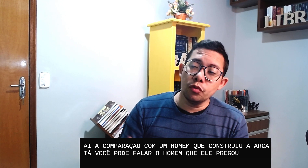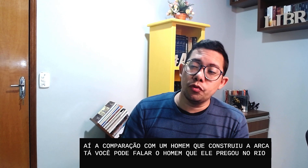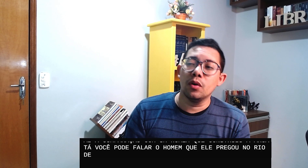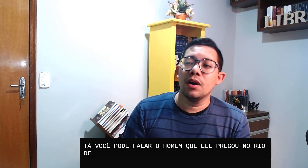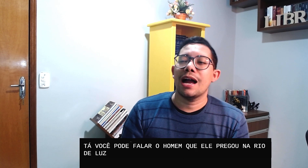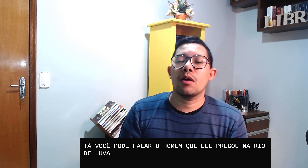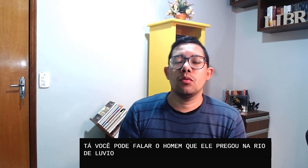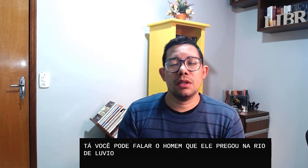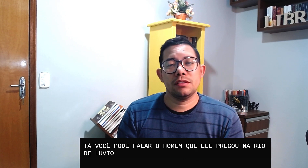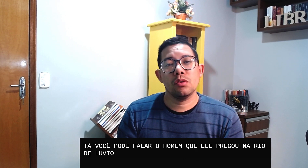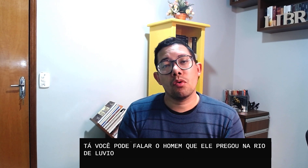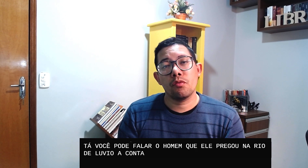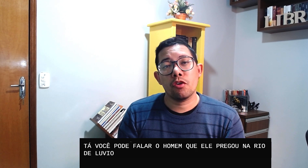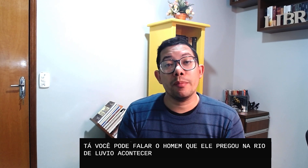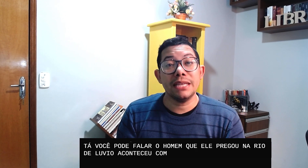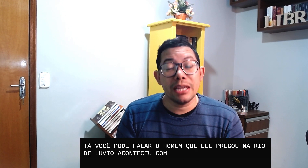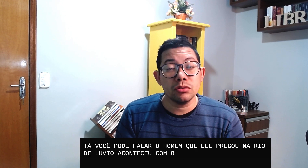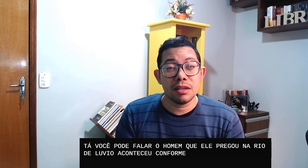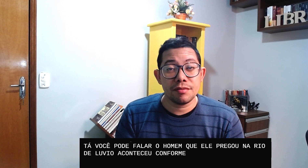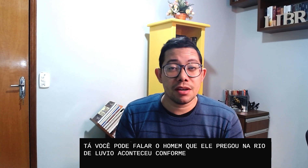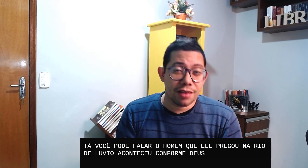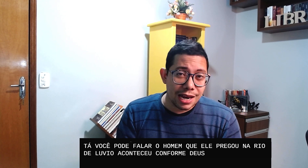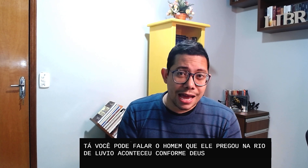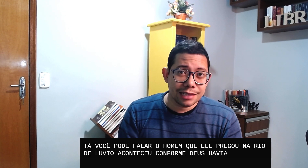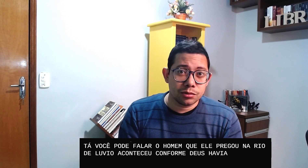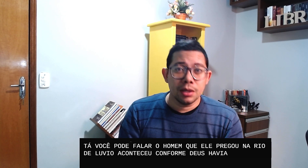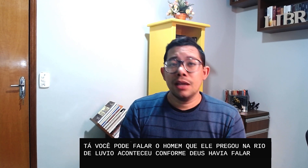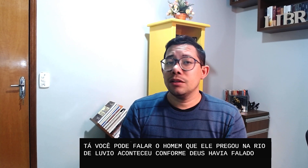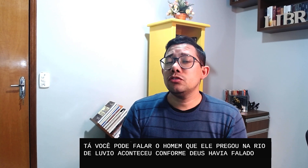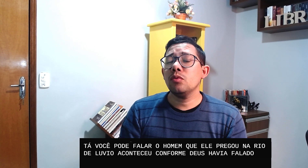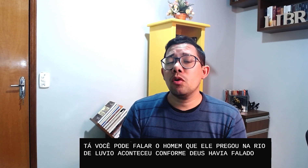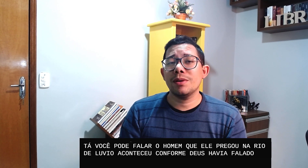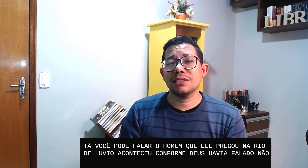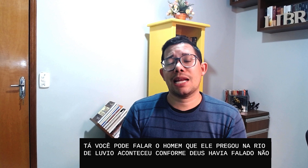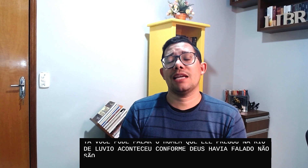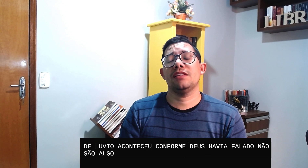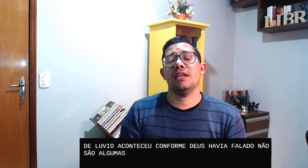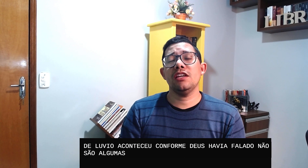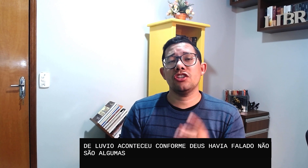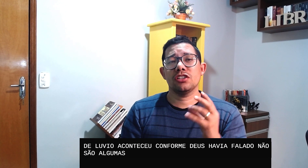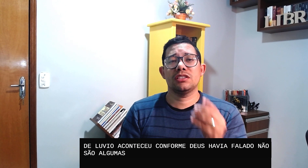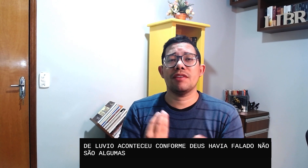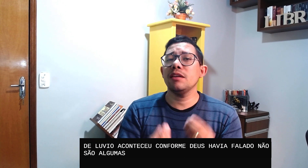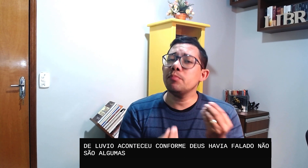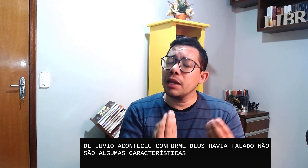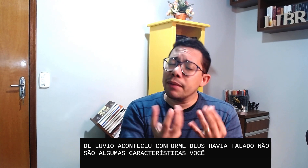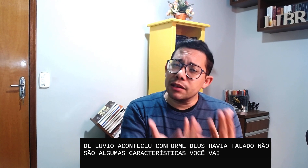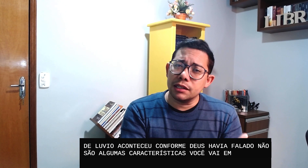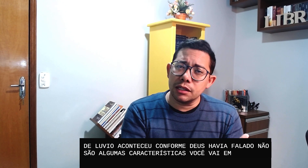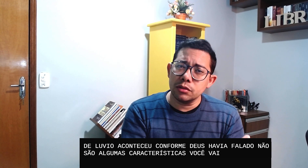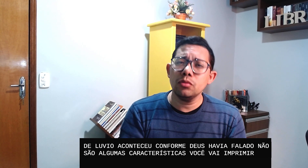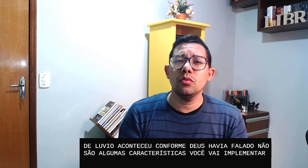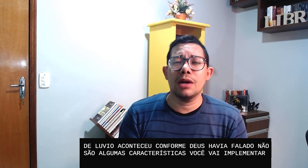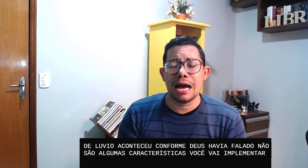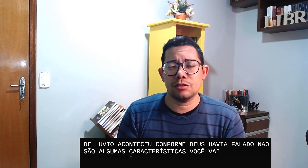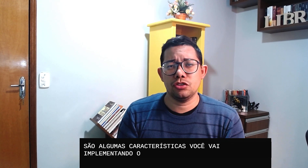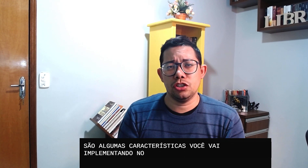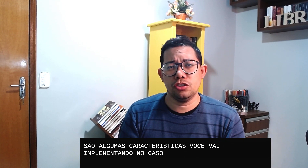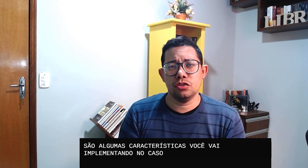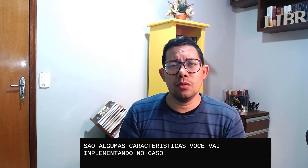dilúvio aconteceu conforme Deus havia falado. Então, são algumas características que você vai implementando no caso de